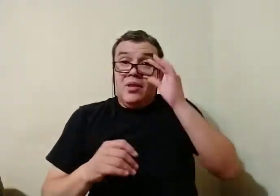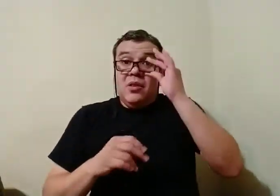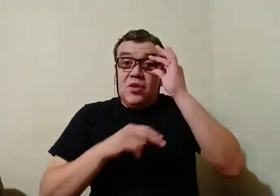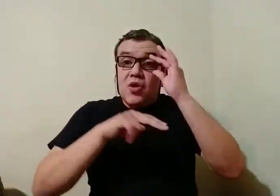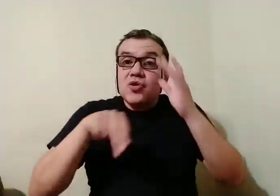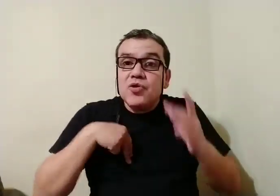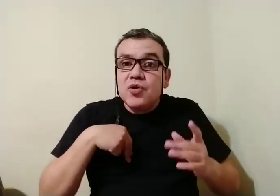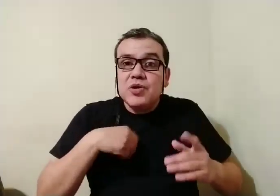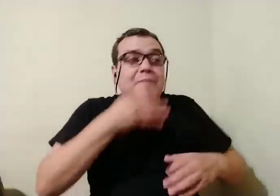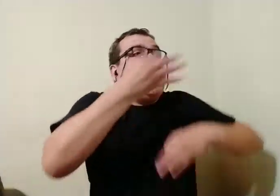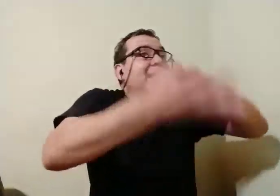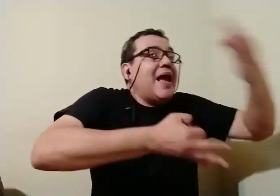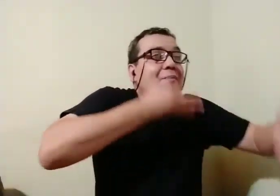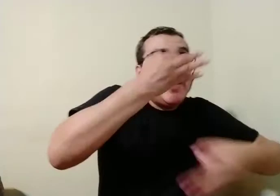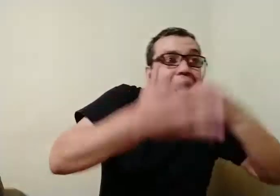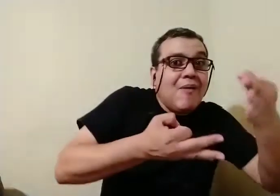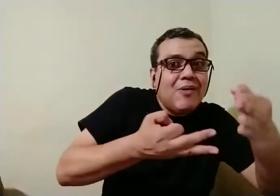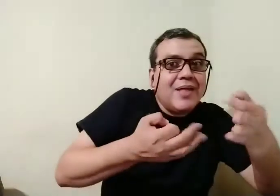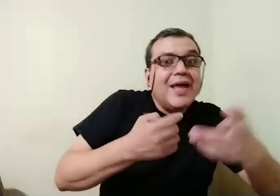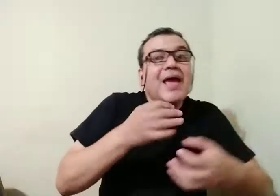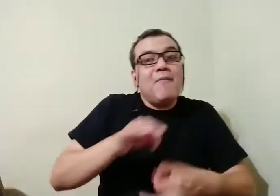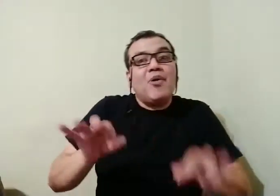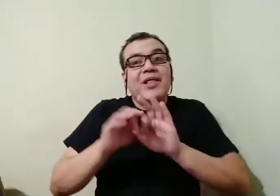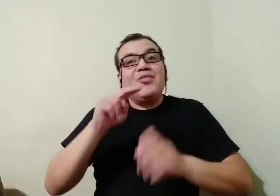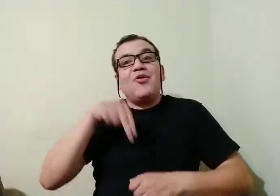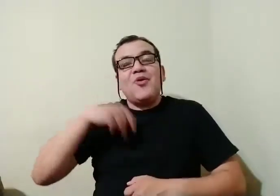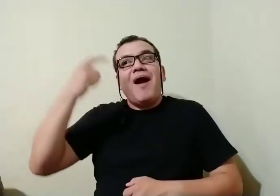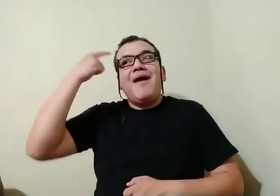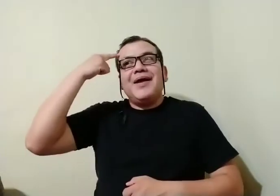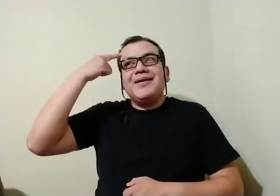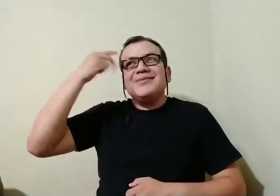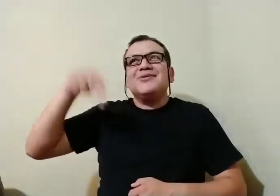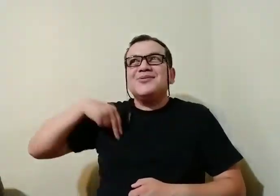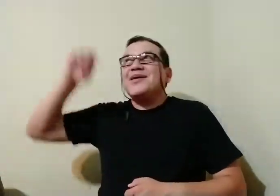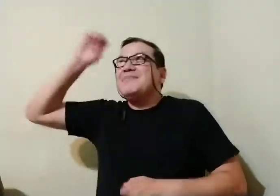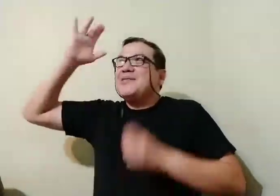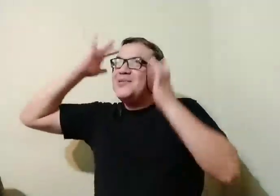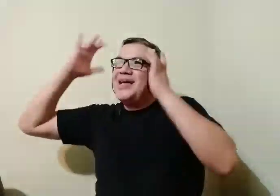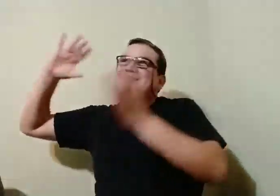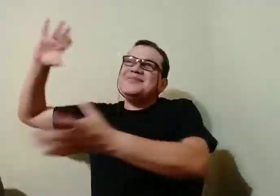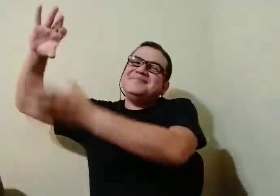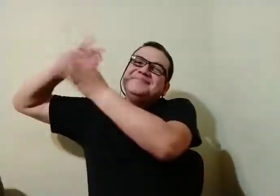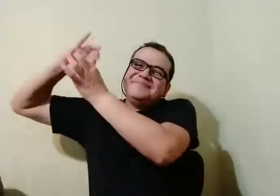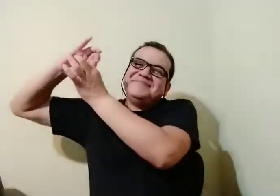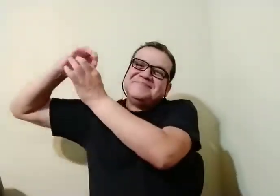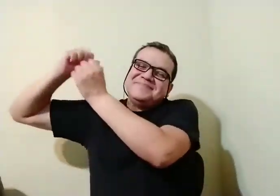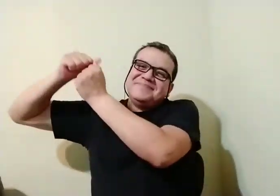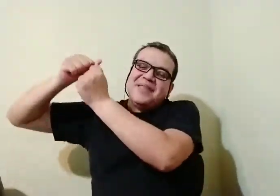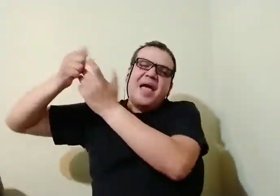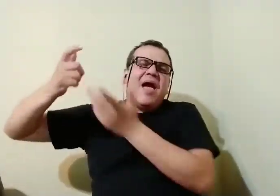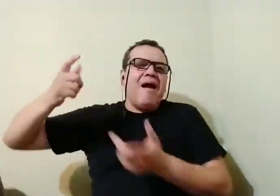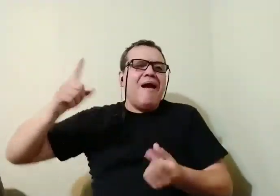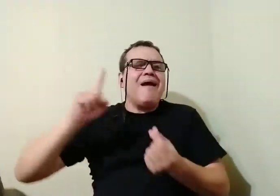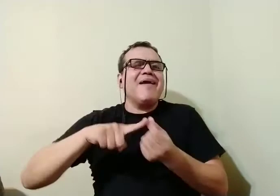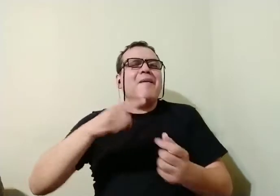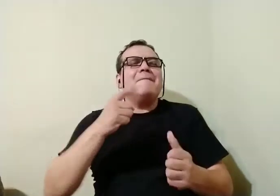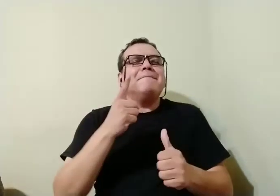Santo. Él está ahí antes que nosotros, preparando los corazones